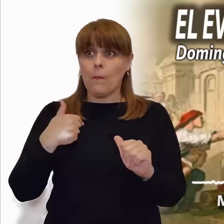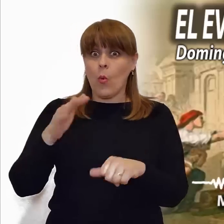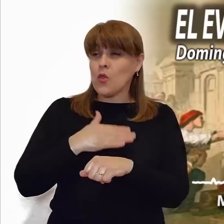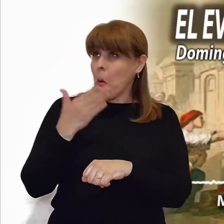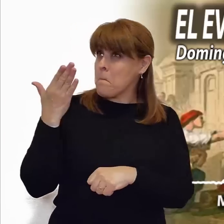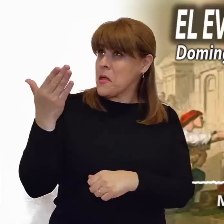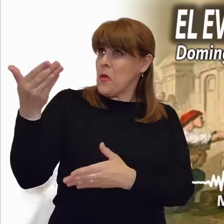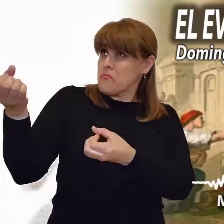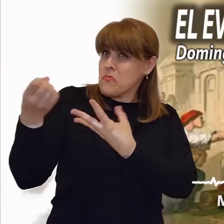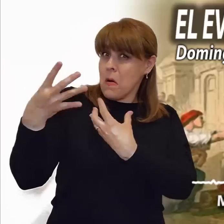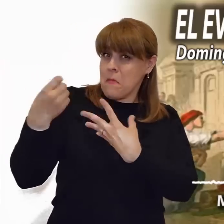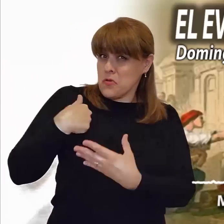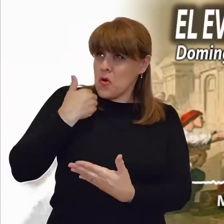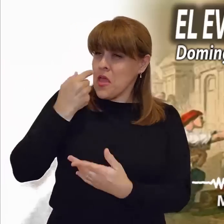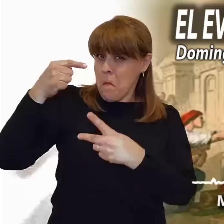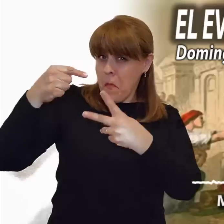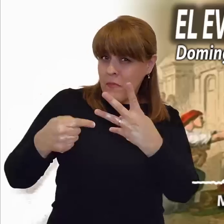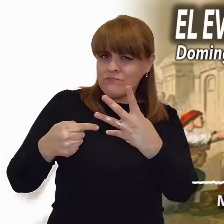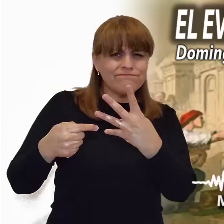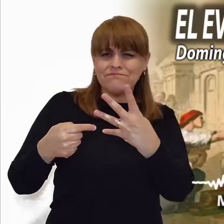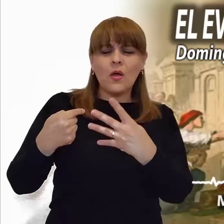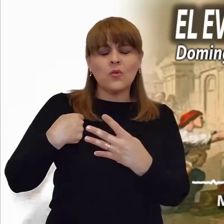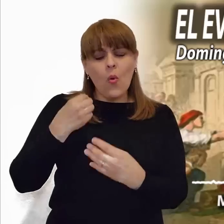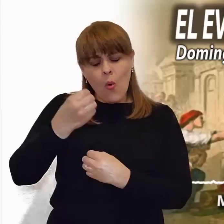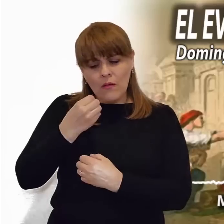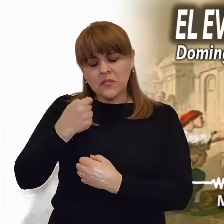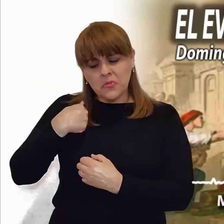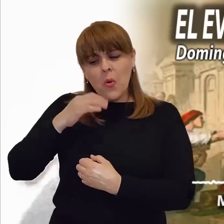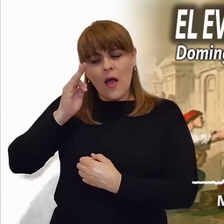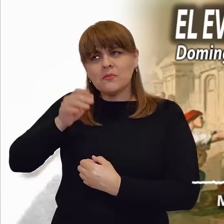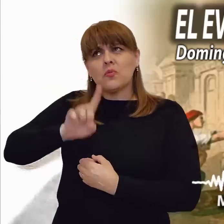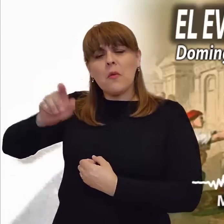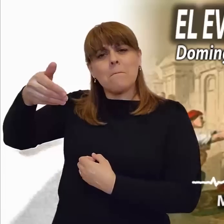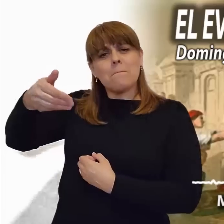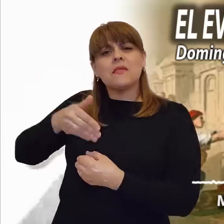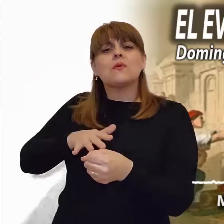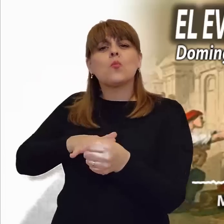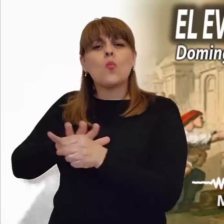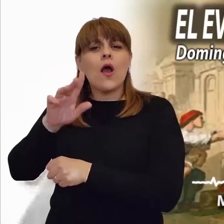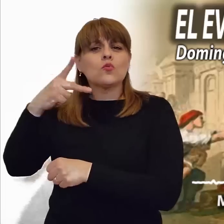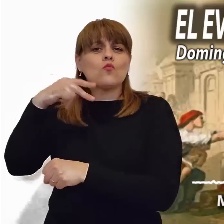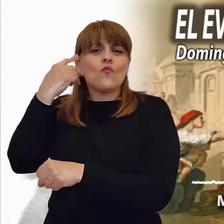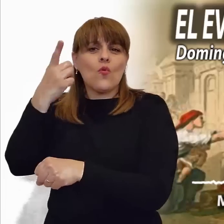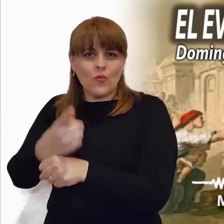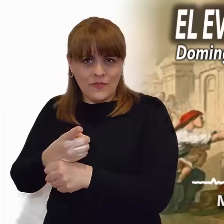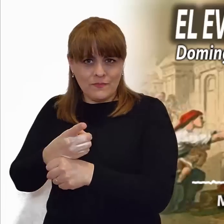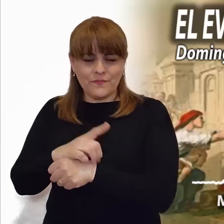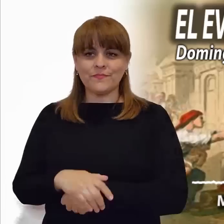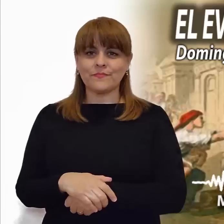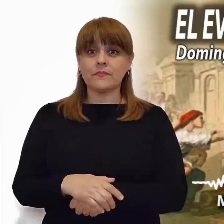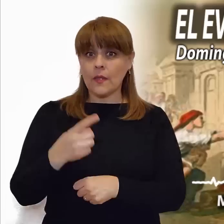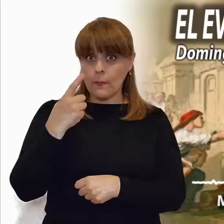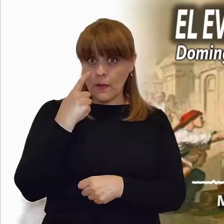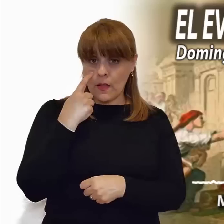deseamos, sino lo que Dios en su bondad dispone para nosotros. Me impresiona este relato